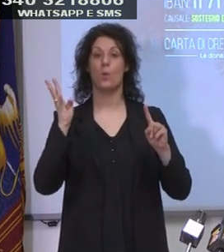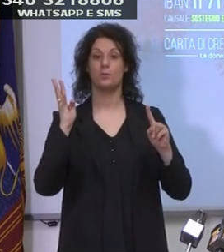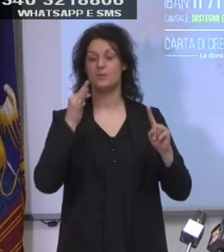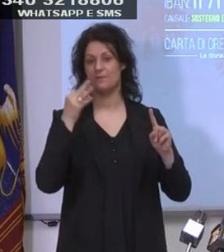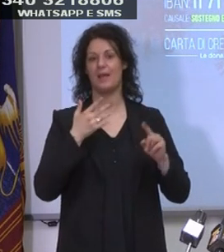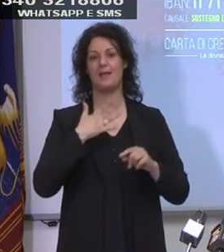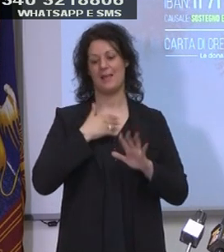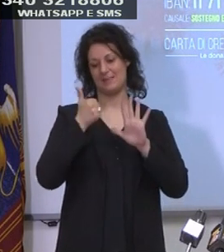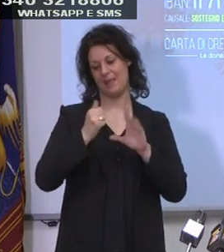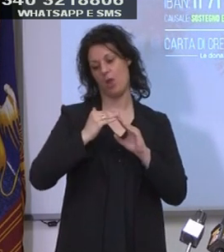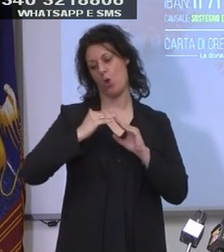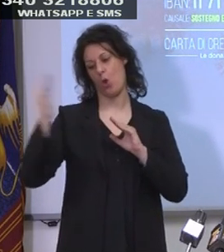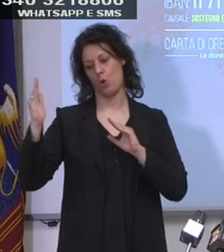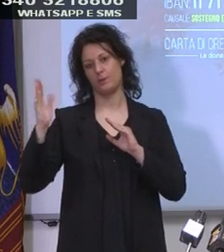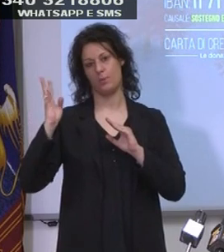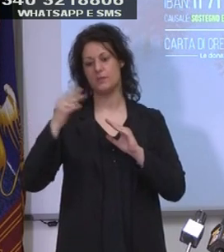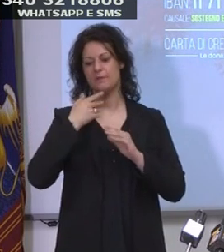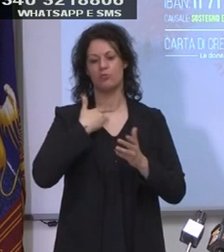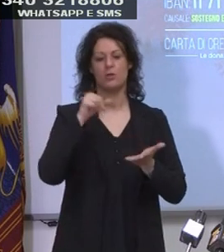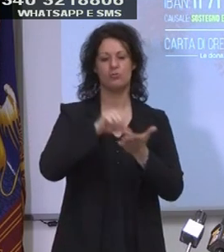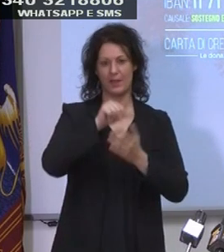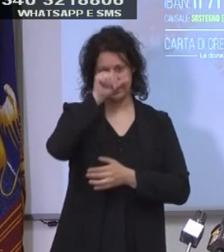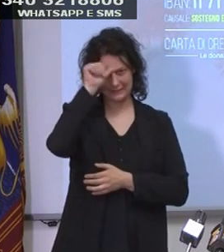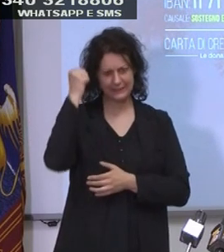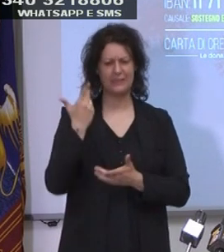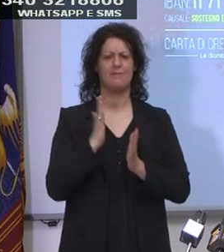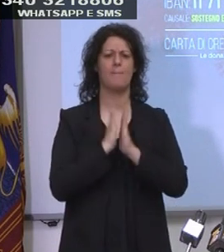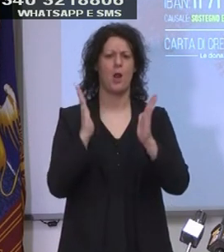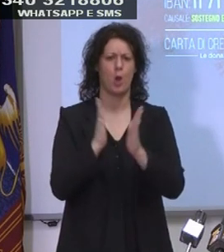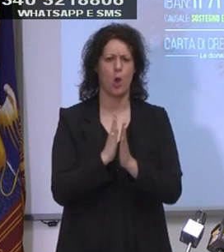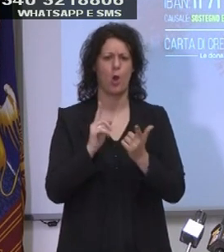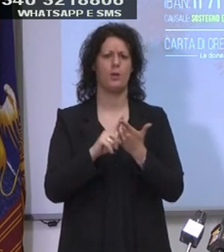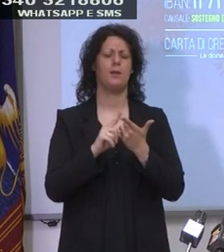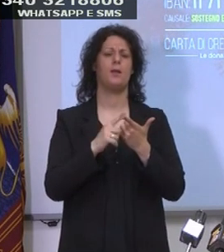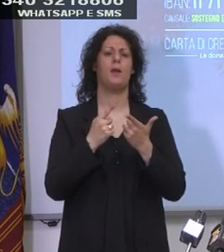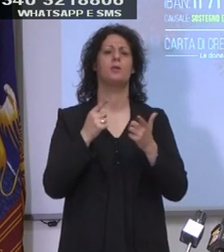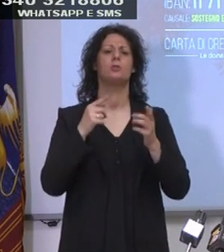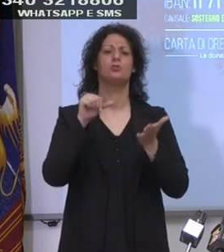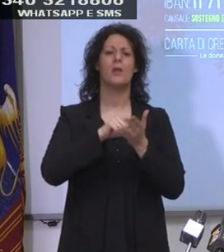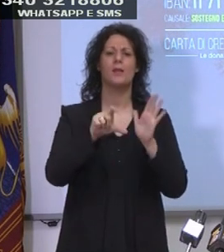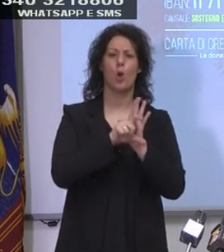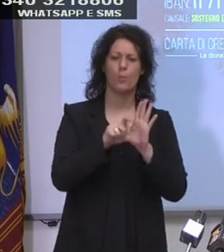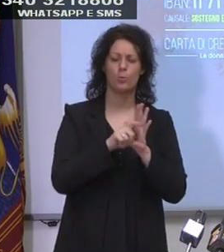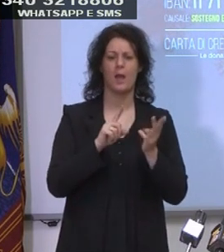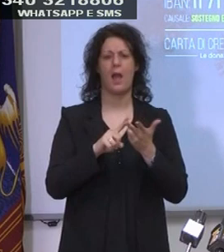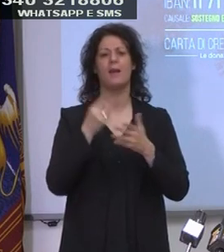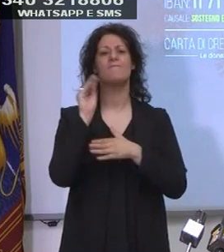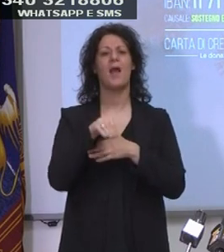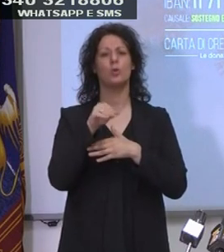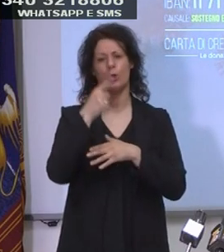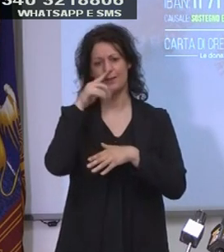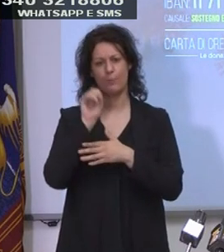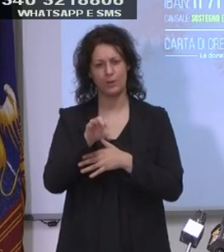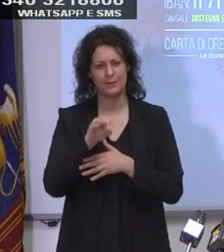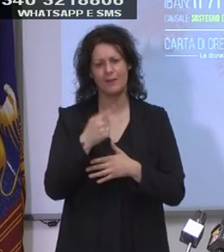anni, quindi tutti i centri estivi, ricreativi, parrocchiali, comunali, CREST, associazioni sportive, fattorie didattiche, insomma tutta